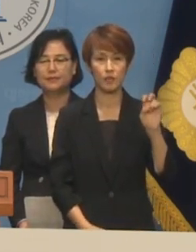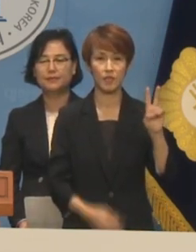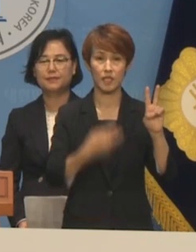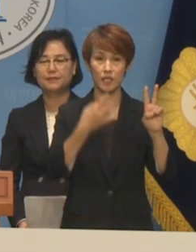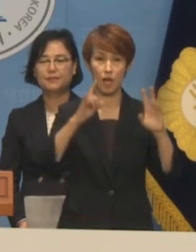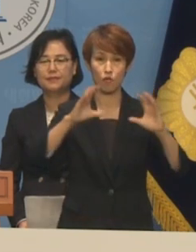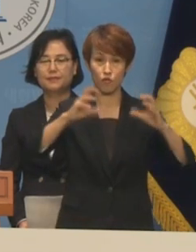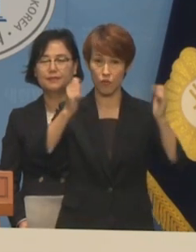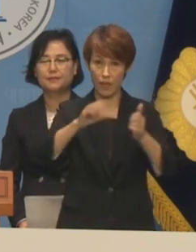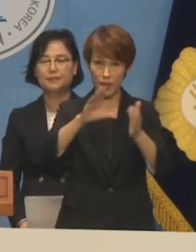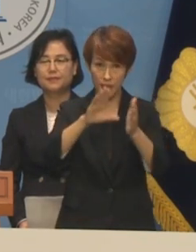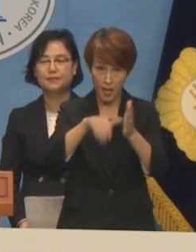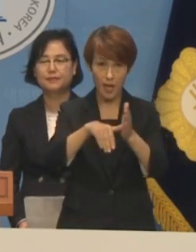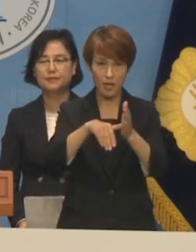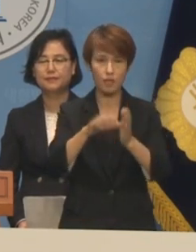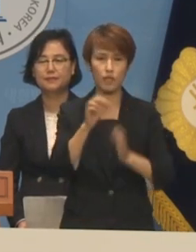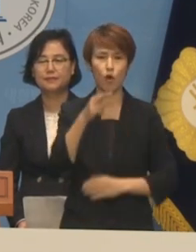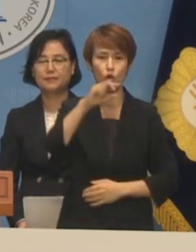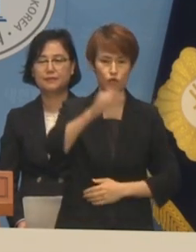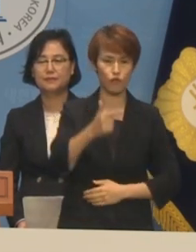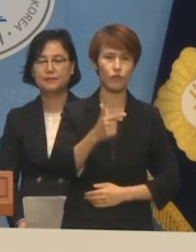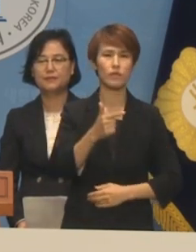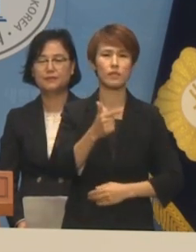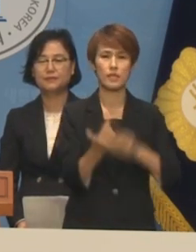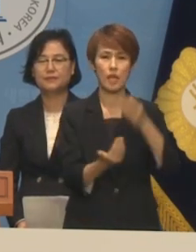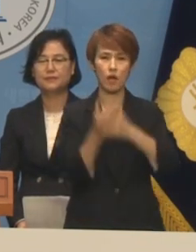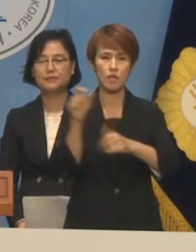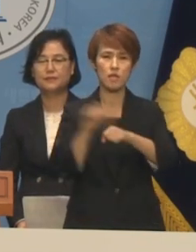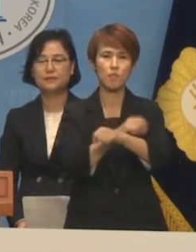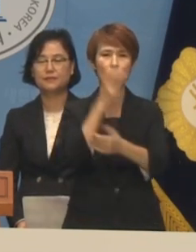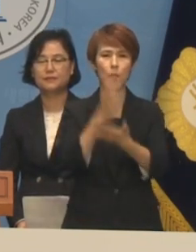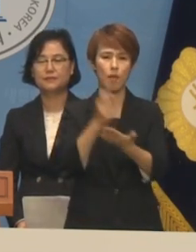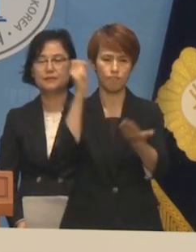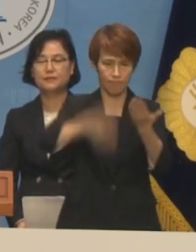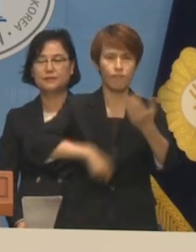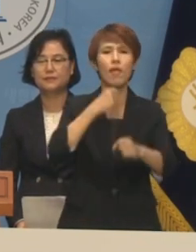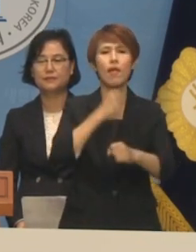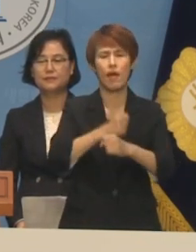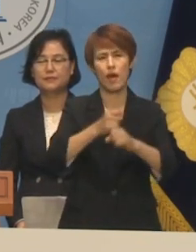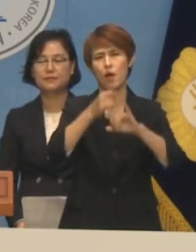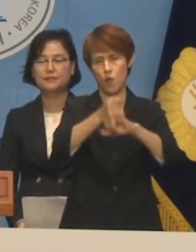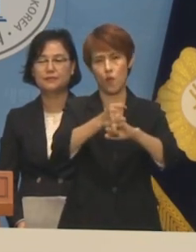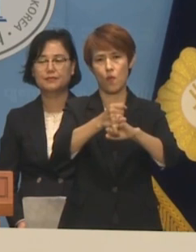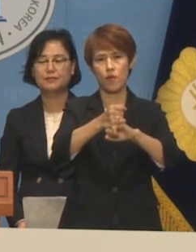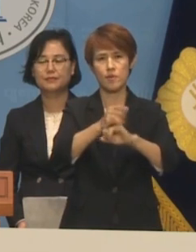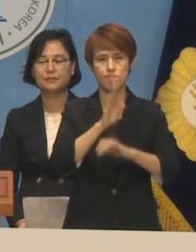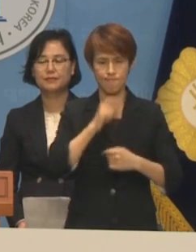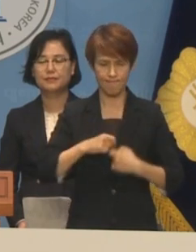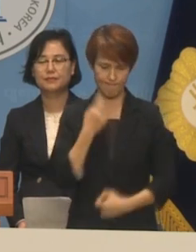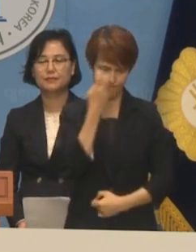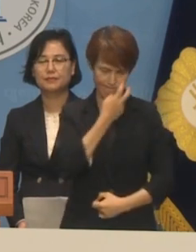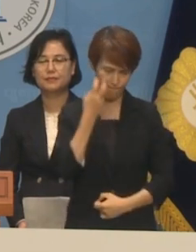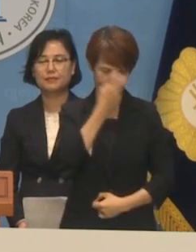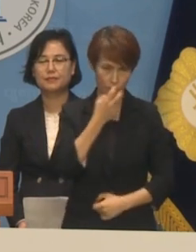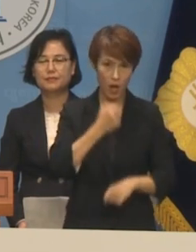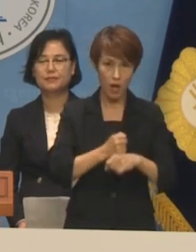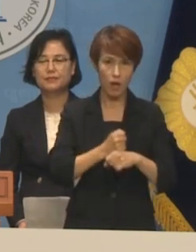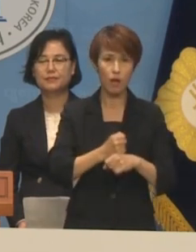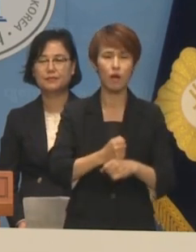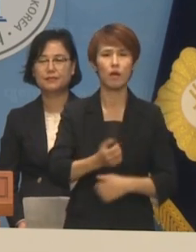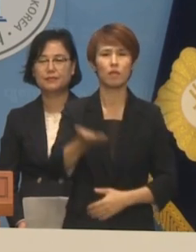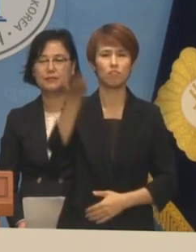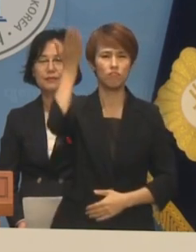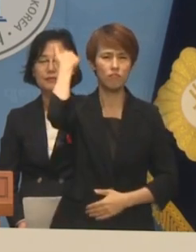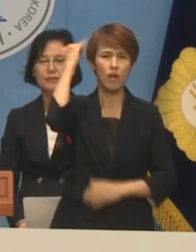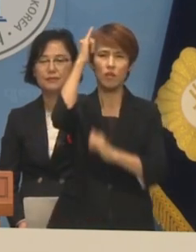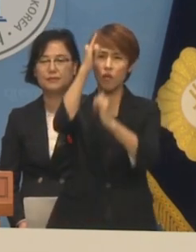국회에서는 반드시 여순사건 특별법을 개정해서 제대로 진상규명을 통해서 과거 우리